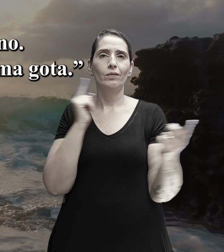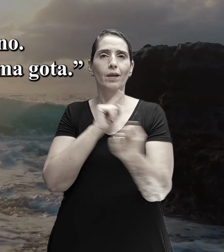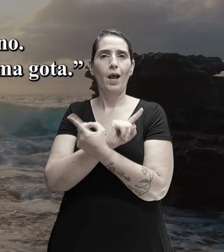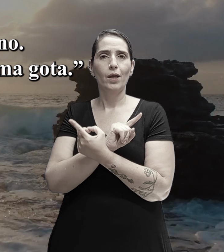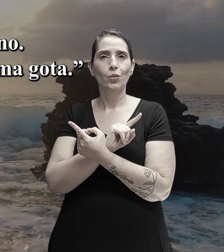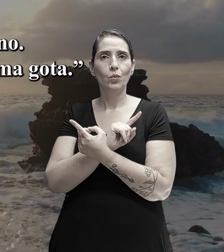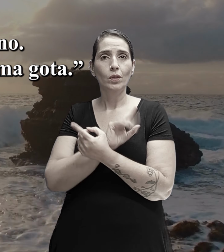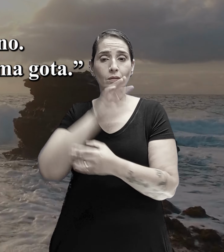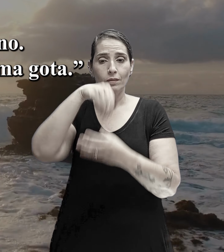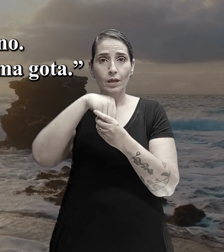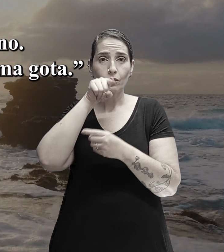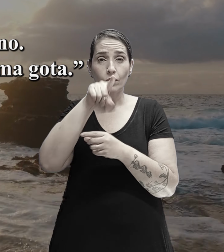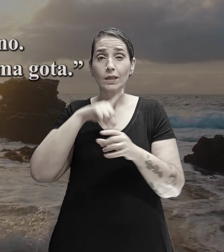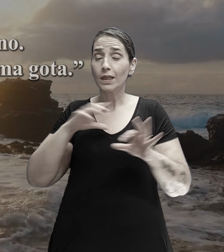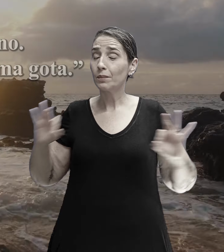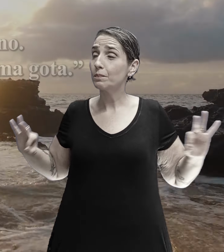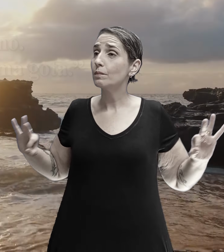gota.